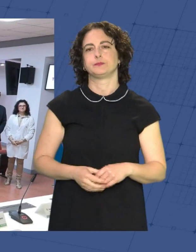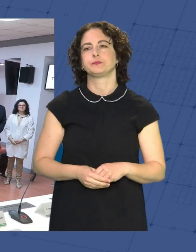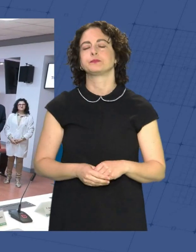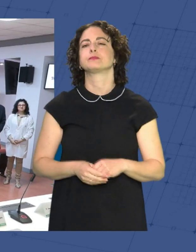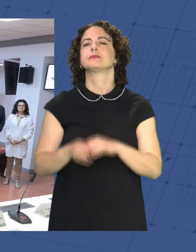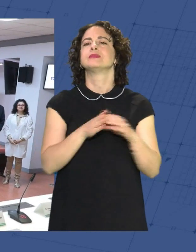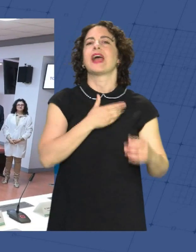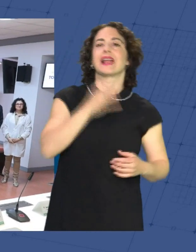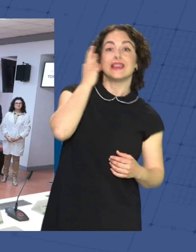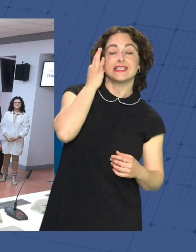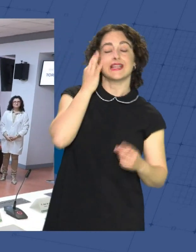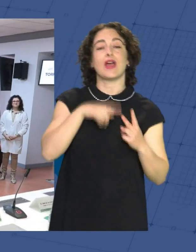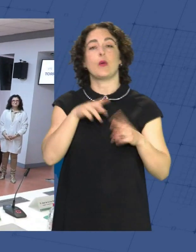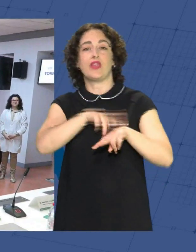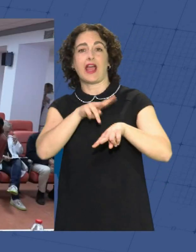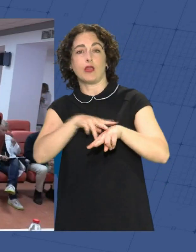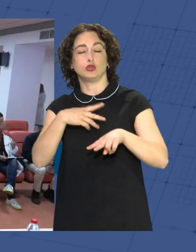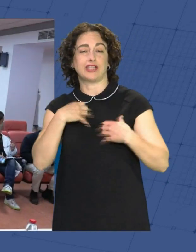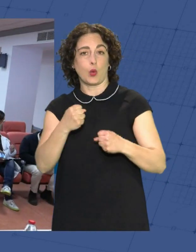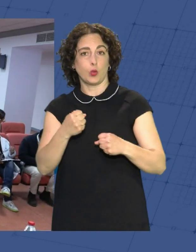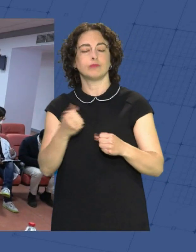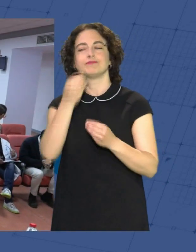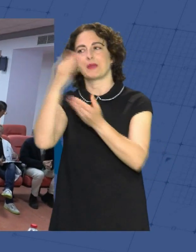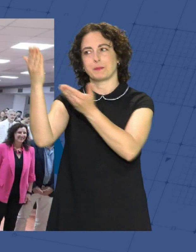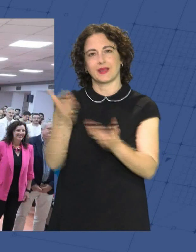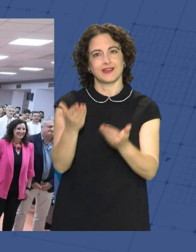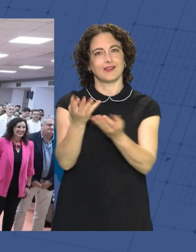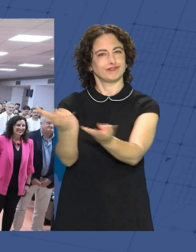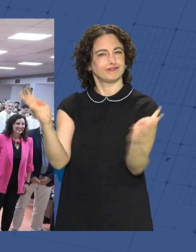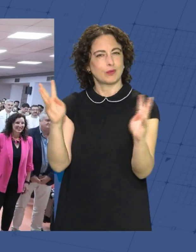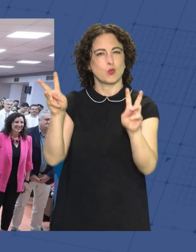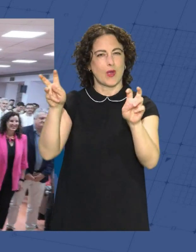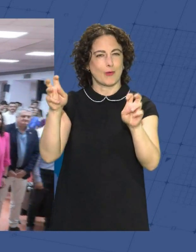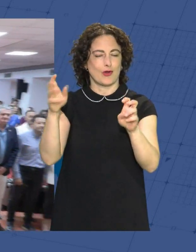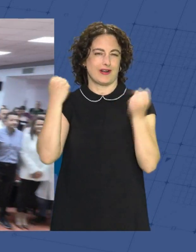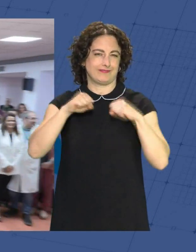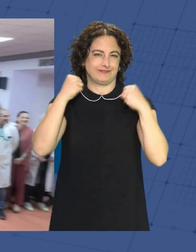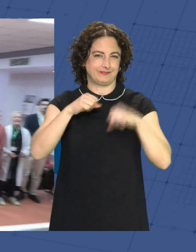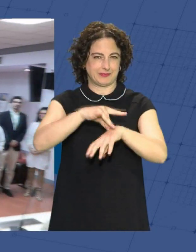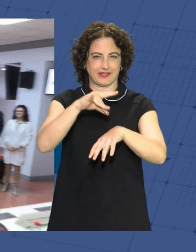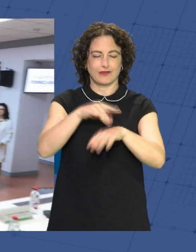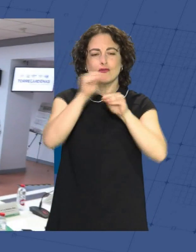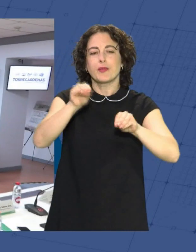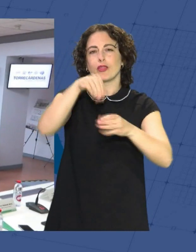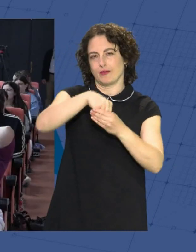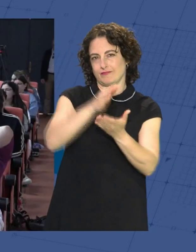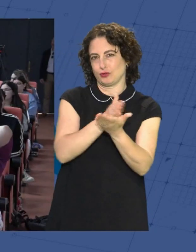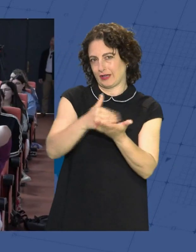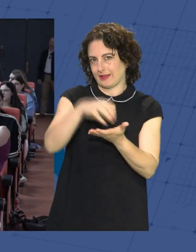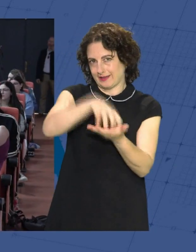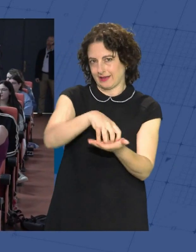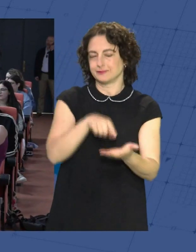Alcaldesa y delegado de salud han acudido a la bienvenida de todos los nuevos residentes que están formándose en el Complejo Hospitalario